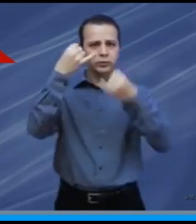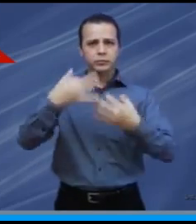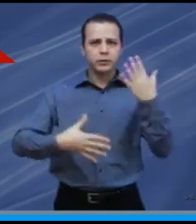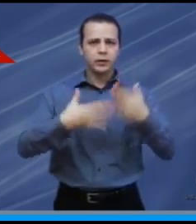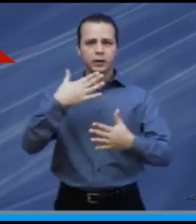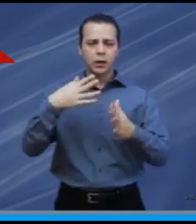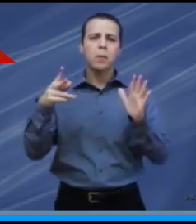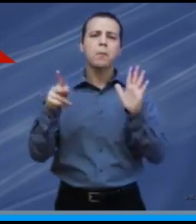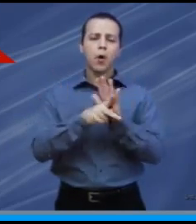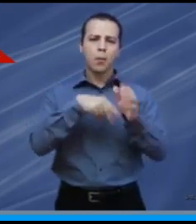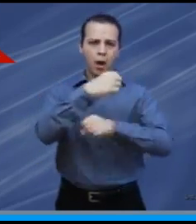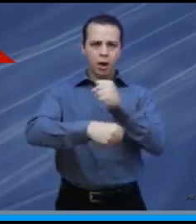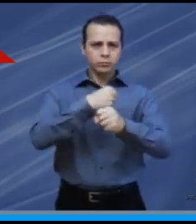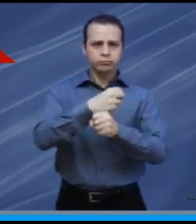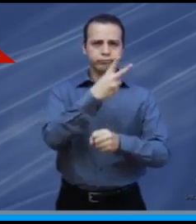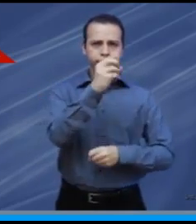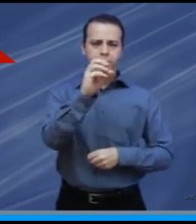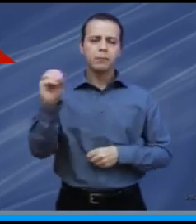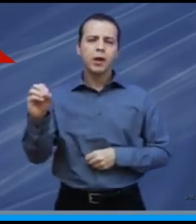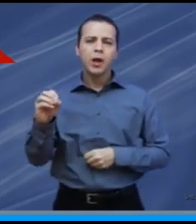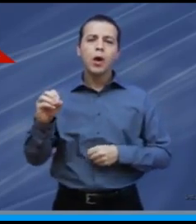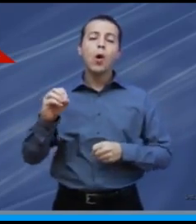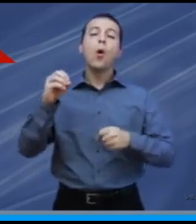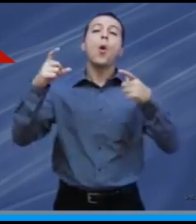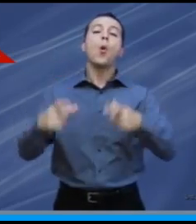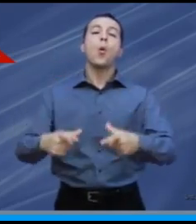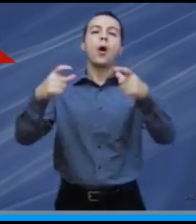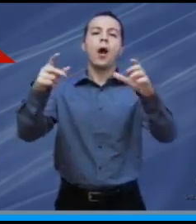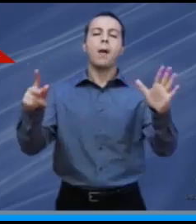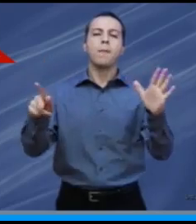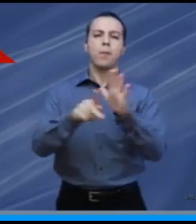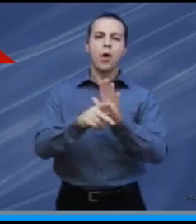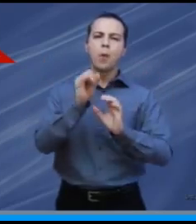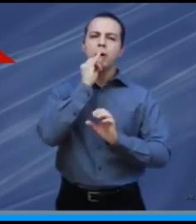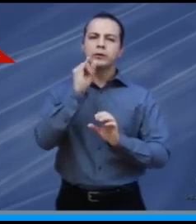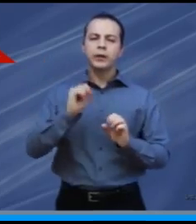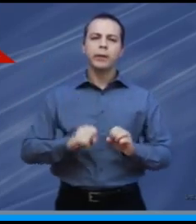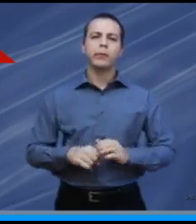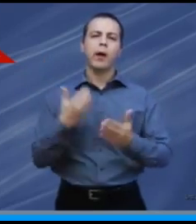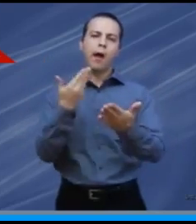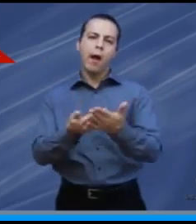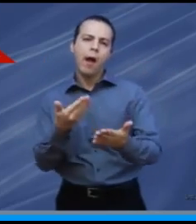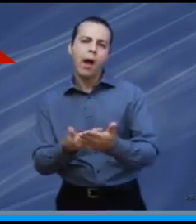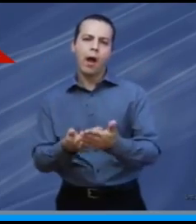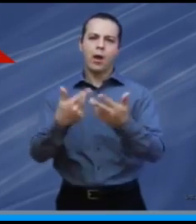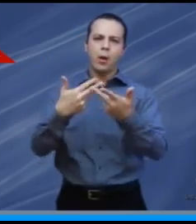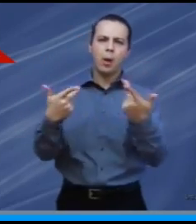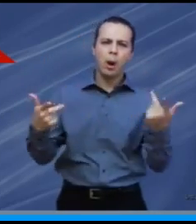10.098, de 19 de dezembro de 2000, prevê que os locais de espetáculos, conferências, aulas e